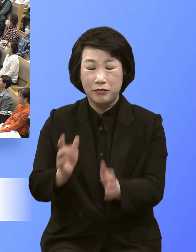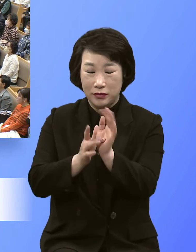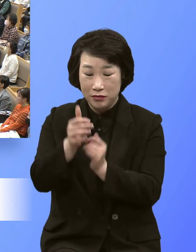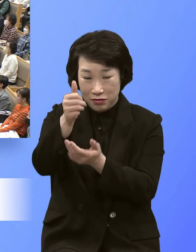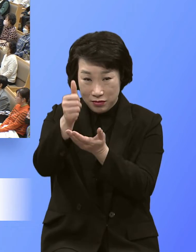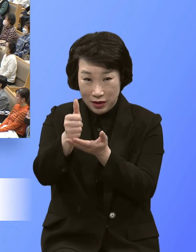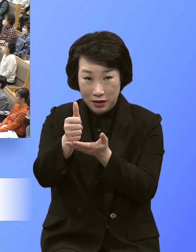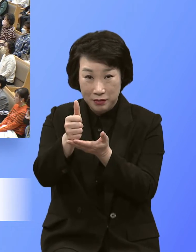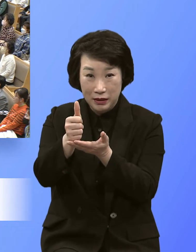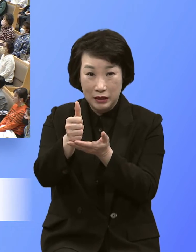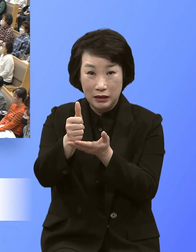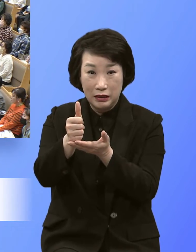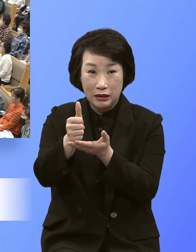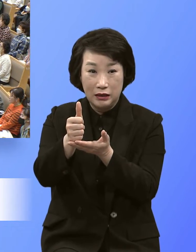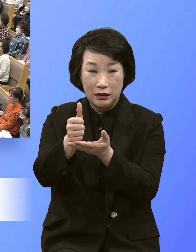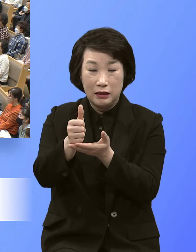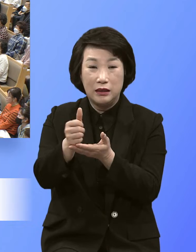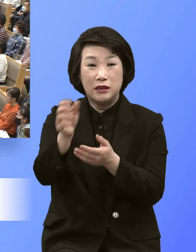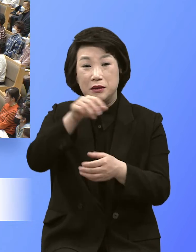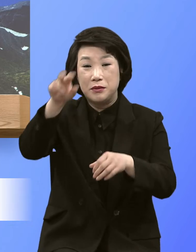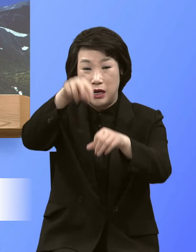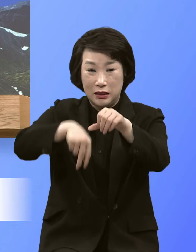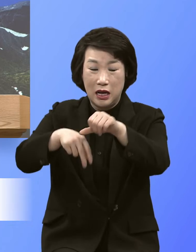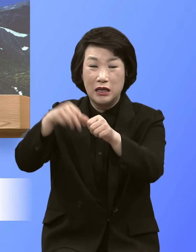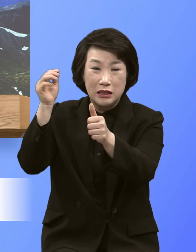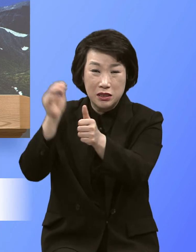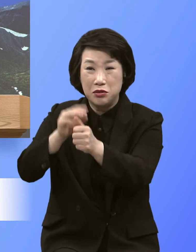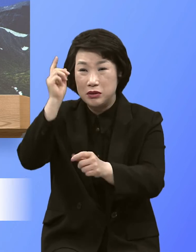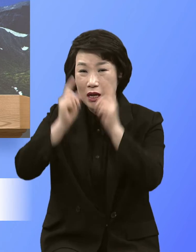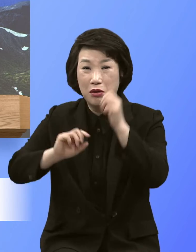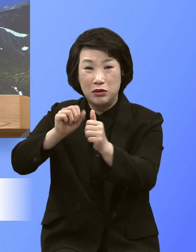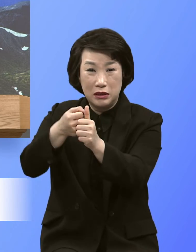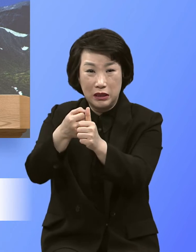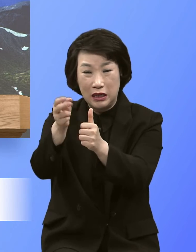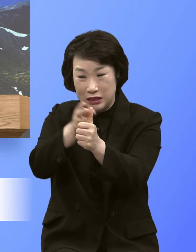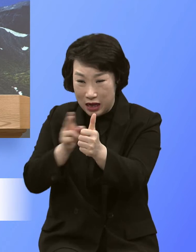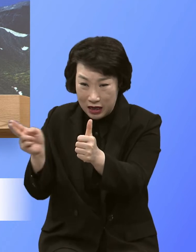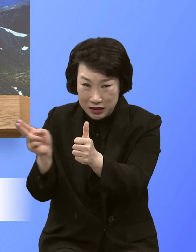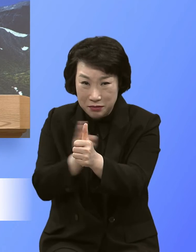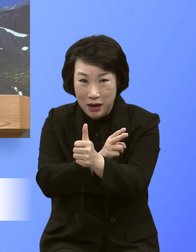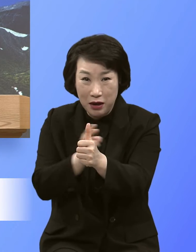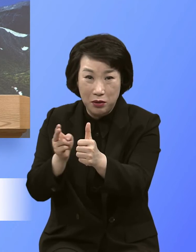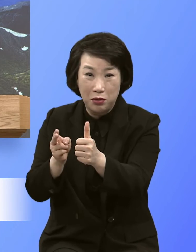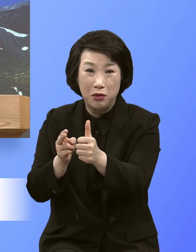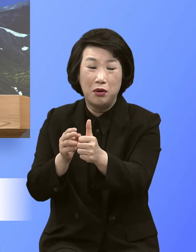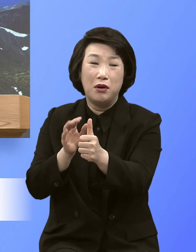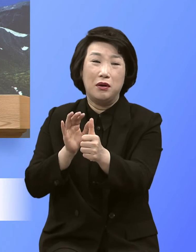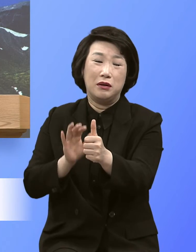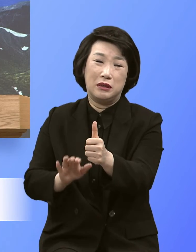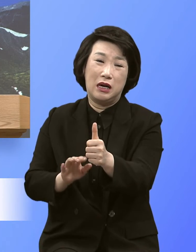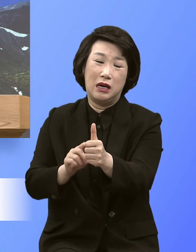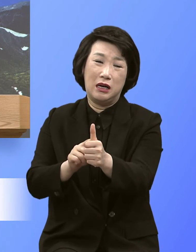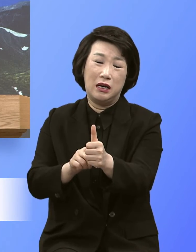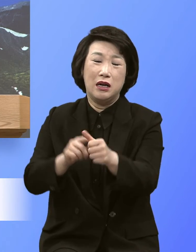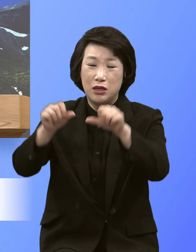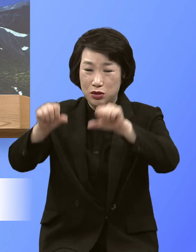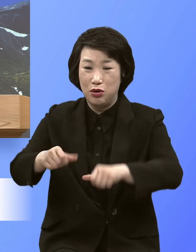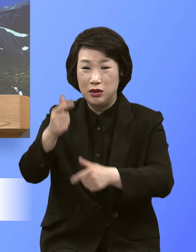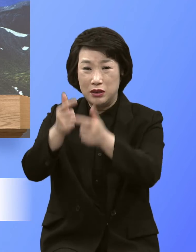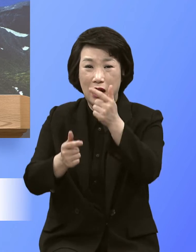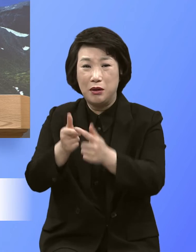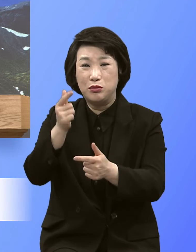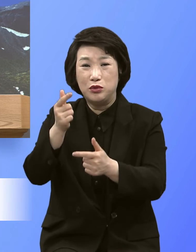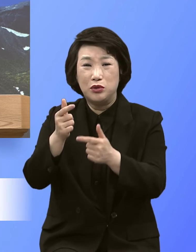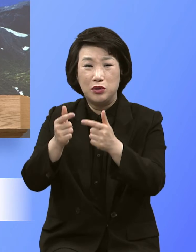예수께서 찔리고 상하고 징계받고 채찍에 맞으시고 추주의